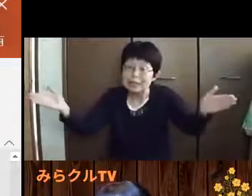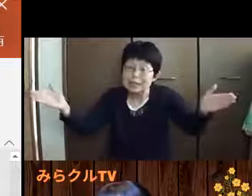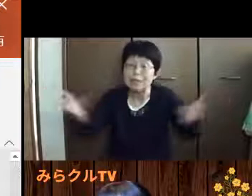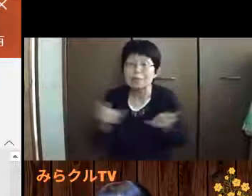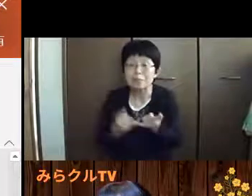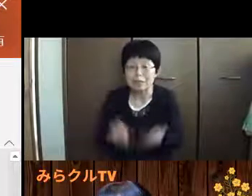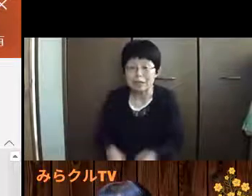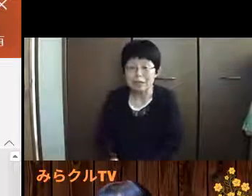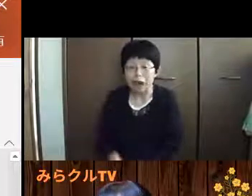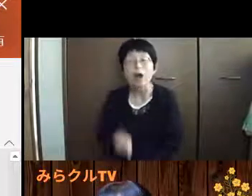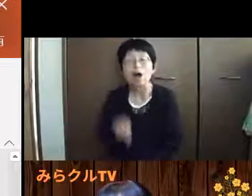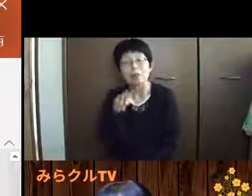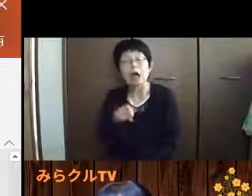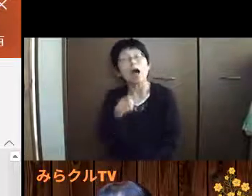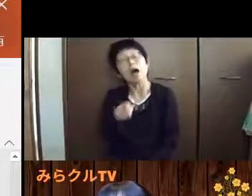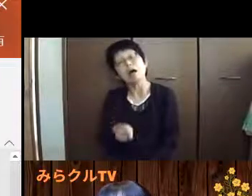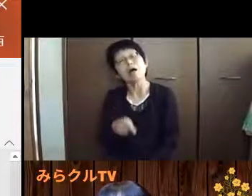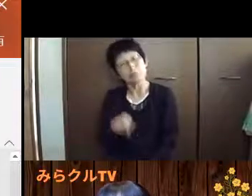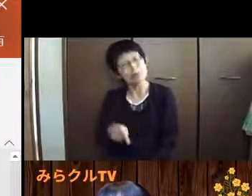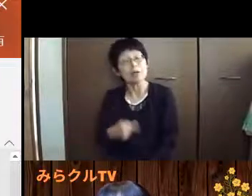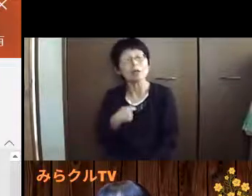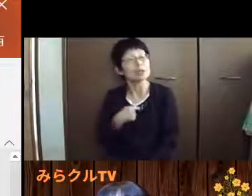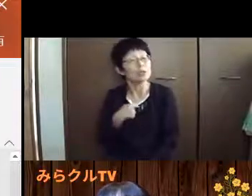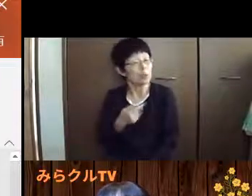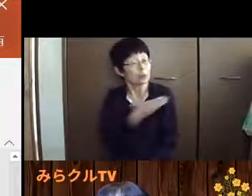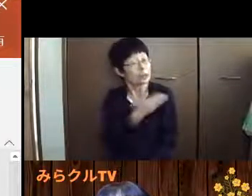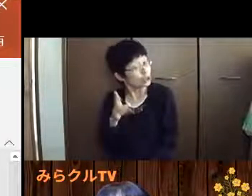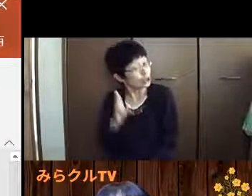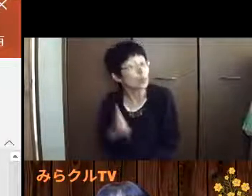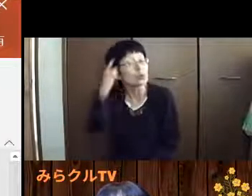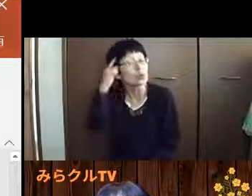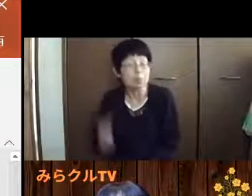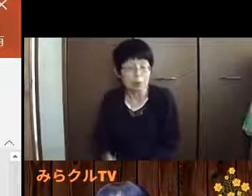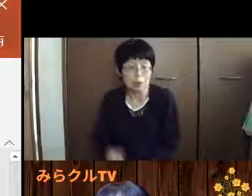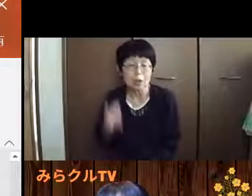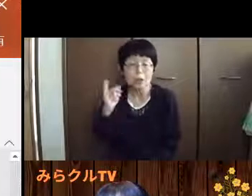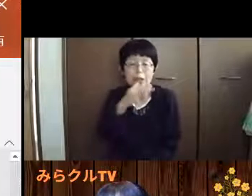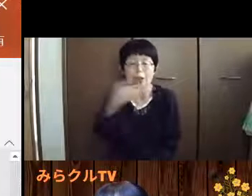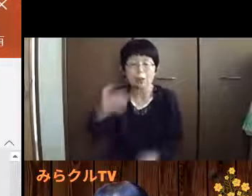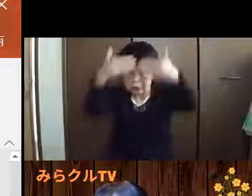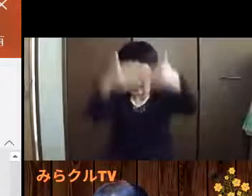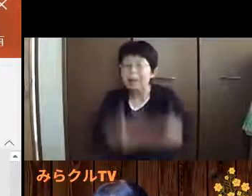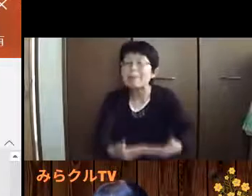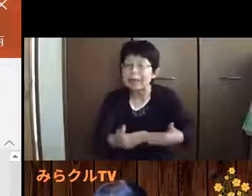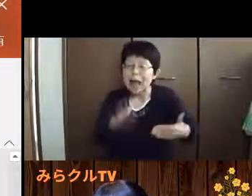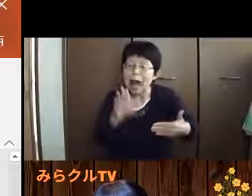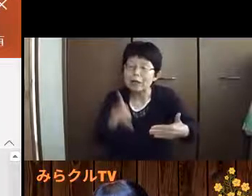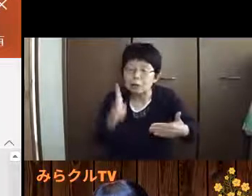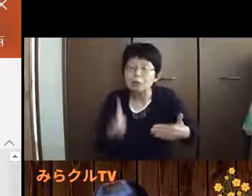私でもできそうだになるんですよ。 うん。 だって、囲碁ってね、壁があるように見えて、僕の友人の大学教授をし